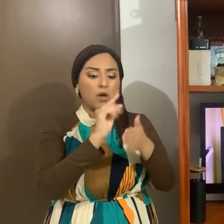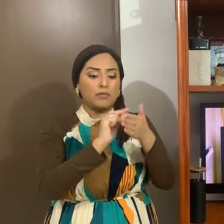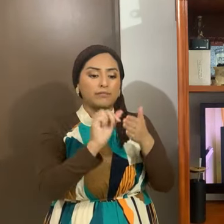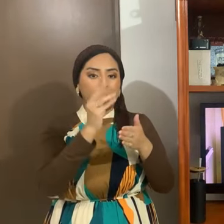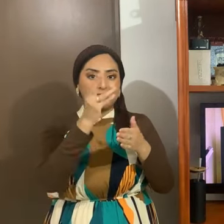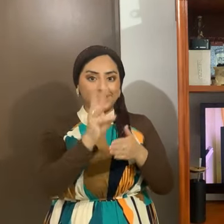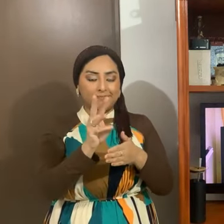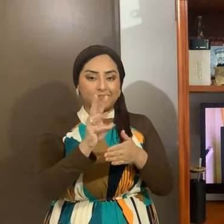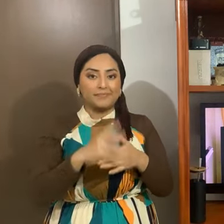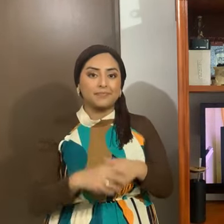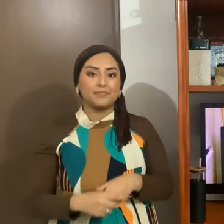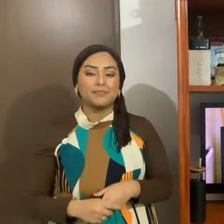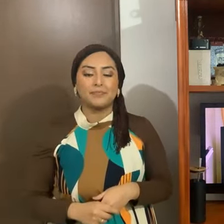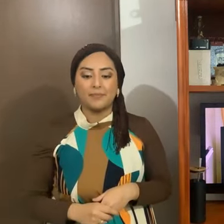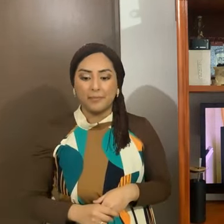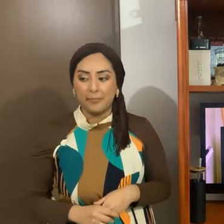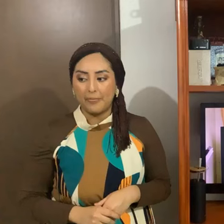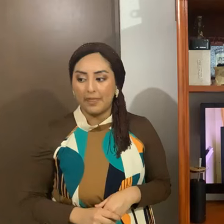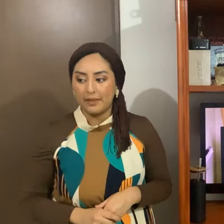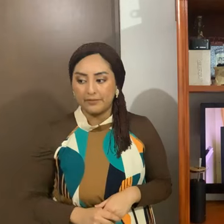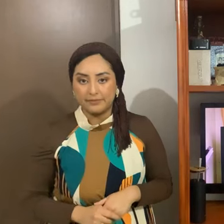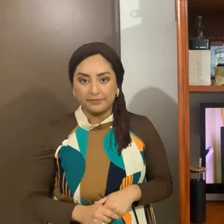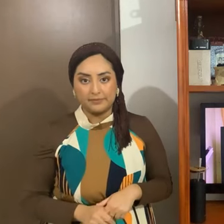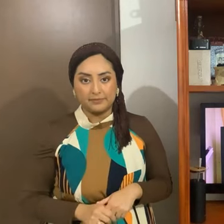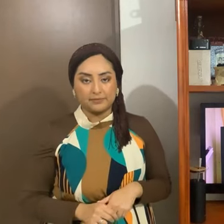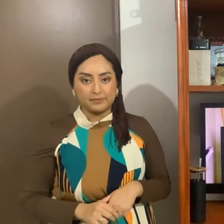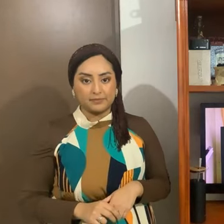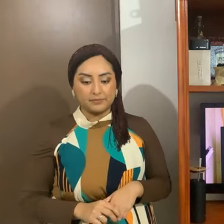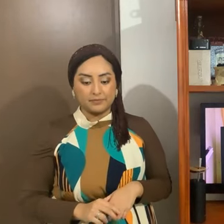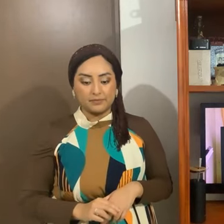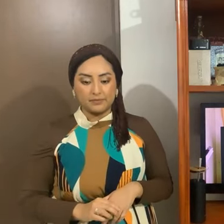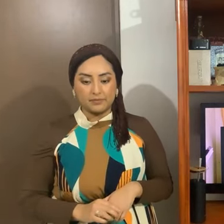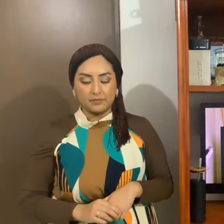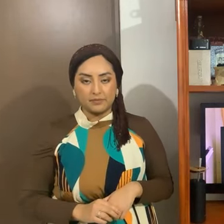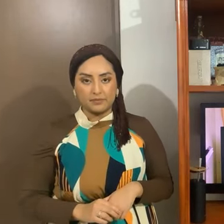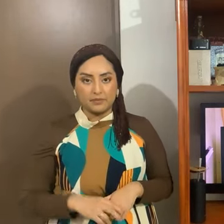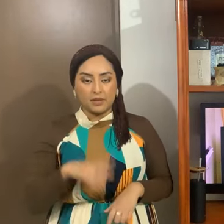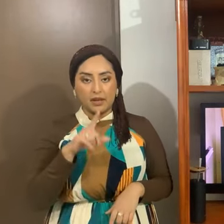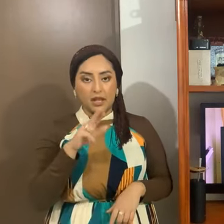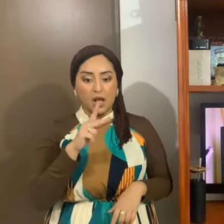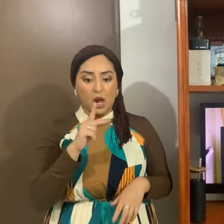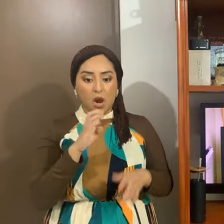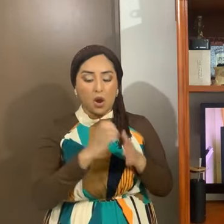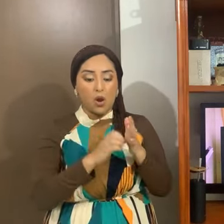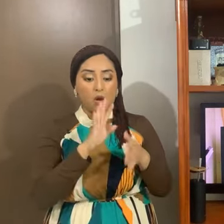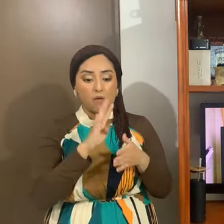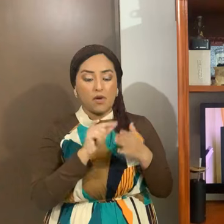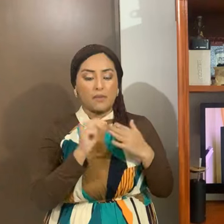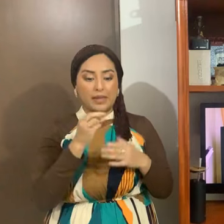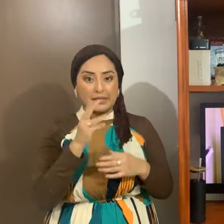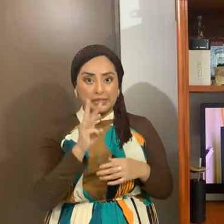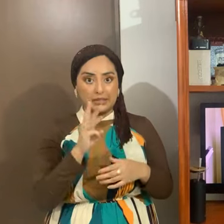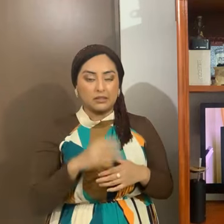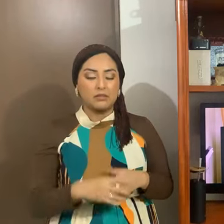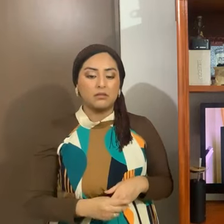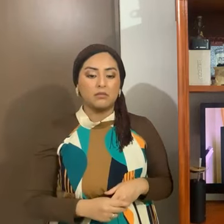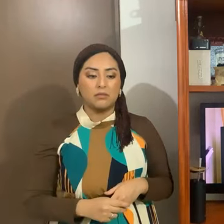el libro de Gilel, ¿sí? Lucas 4, en el verso 16. Vamos para